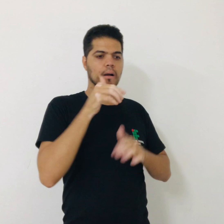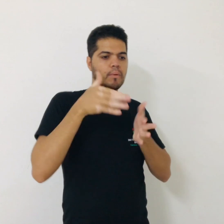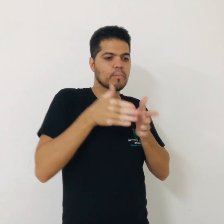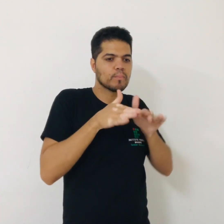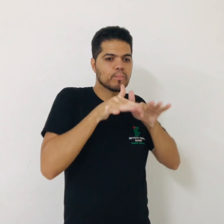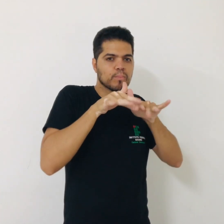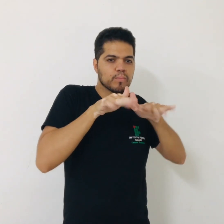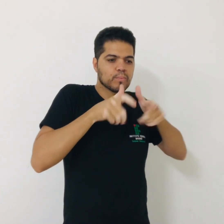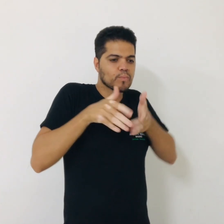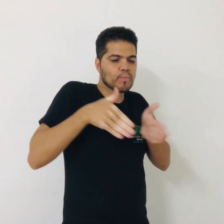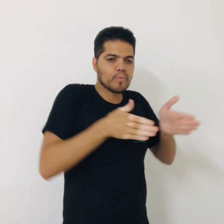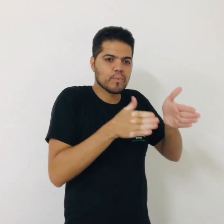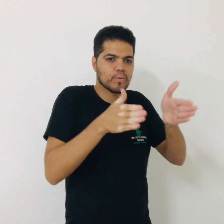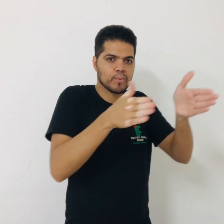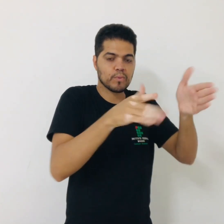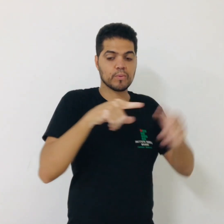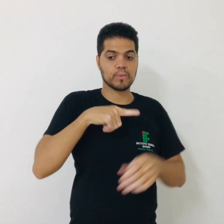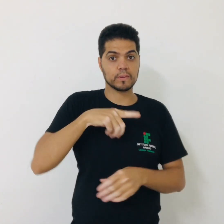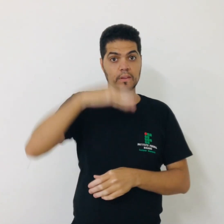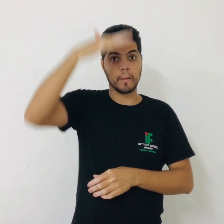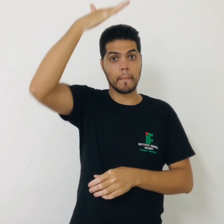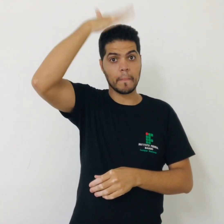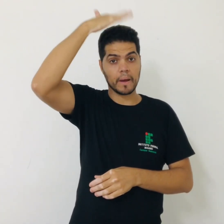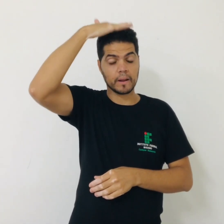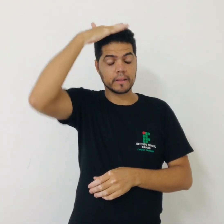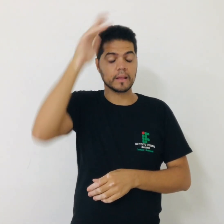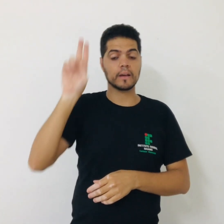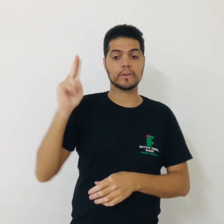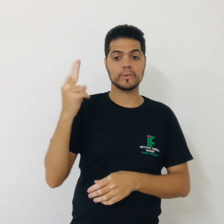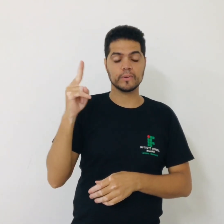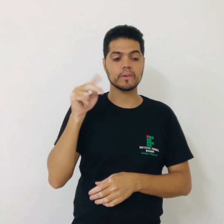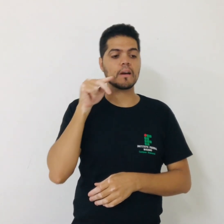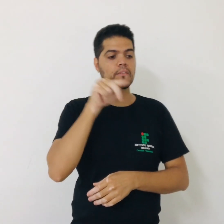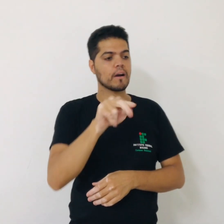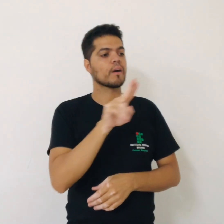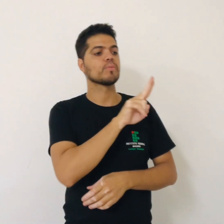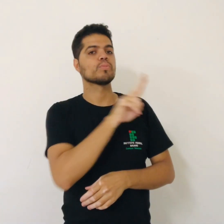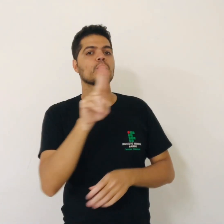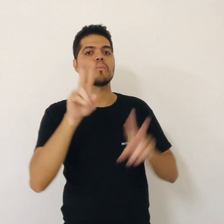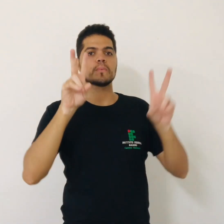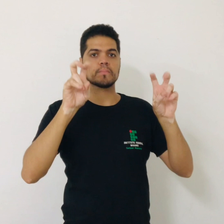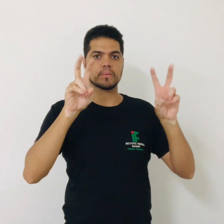estuário formado pelas águas dos rios Paraná e Uruguai de Rio do Prata.